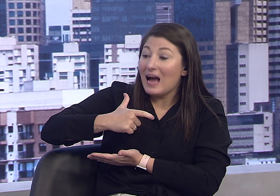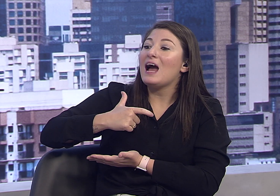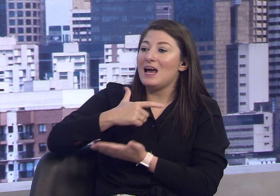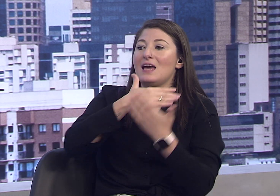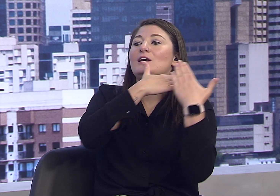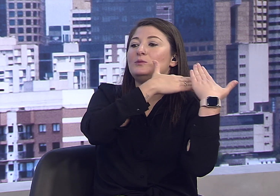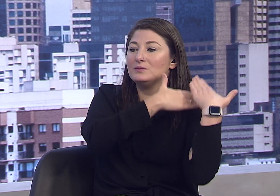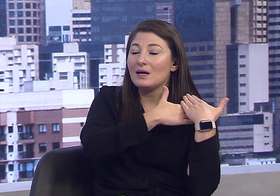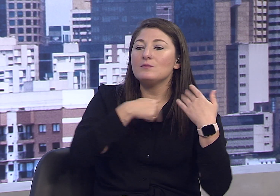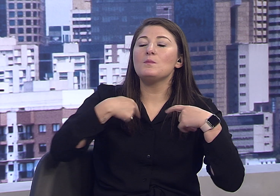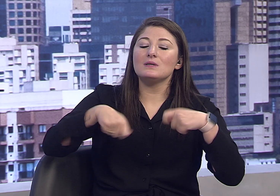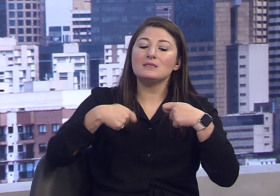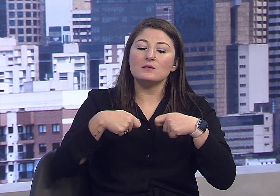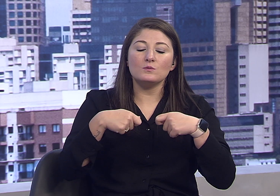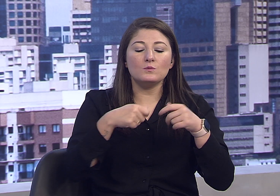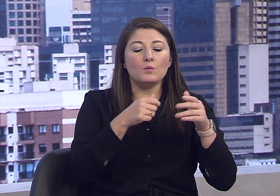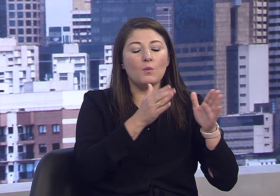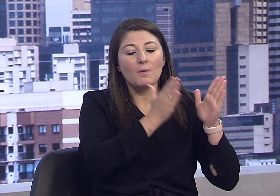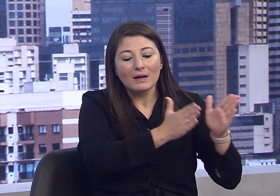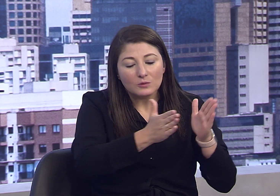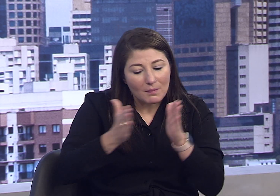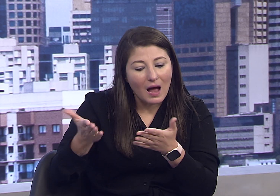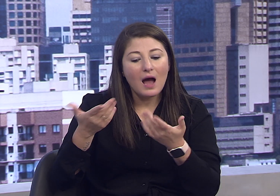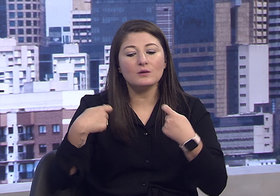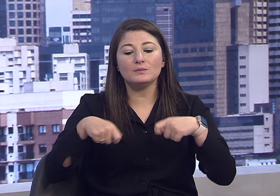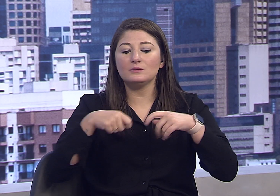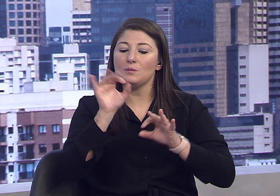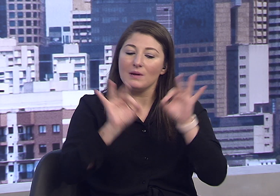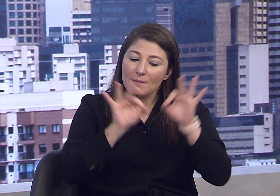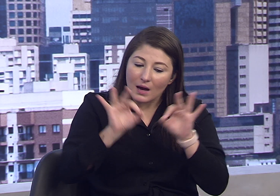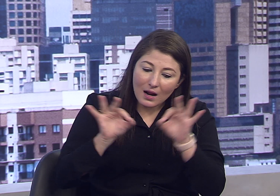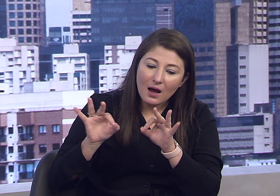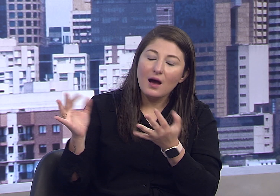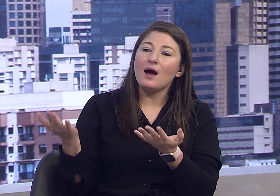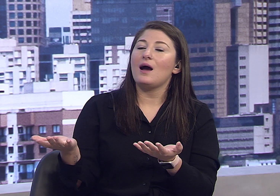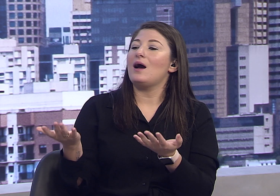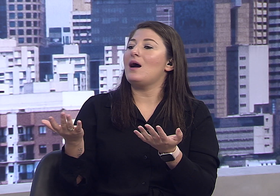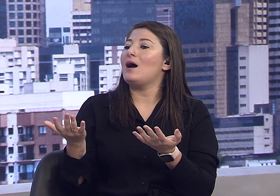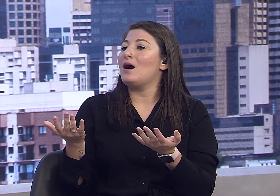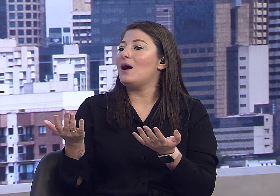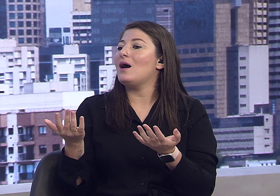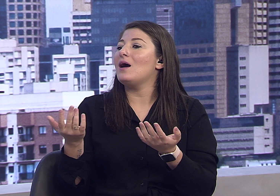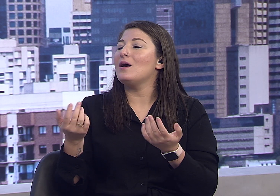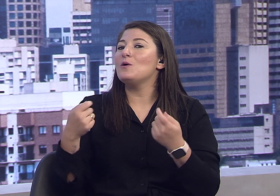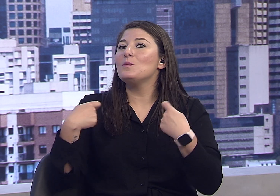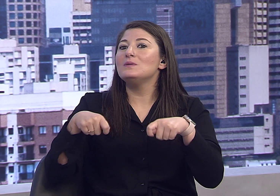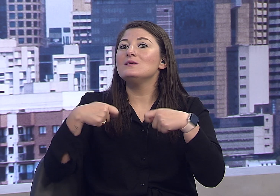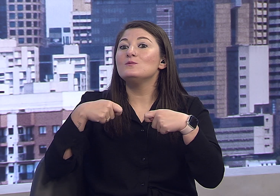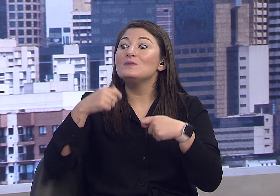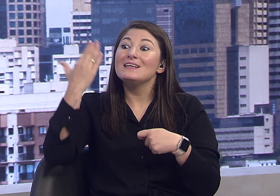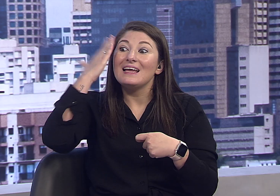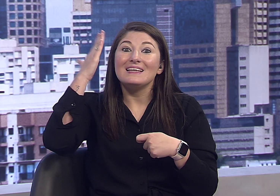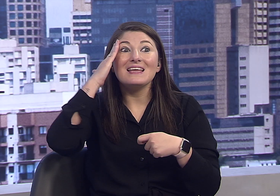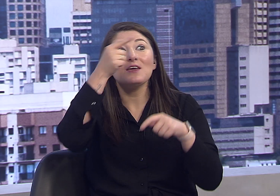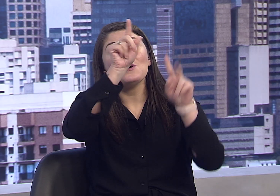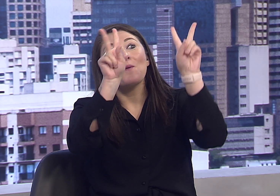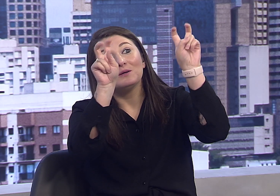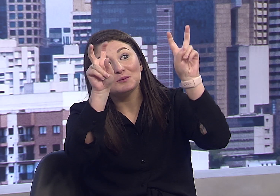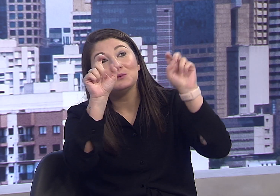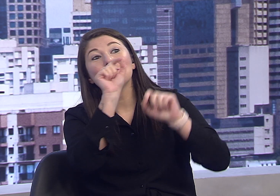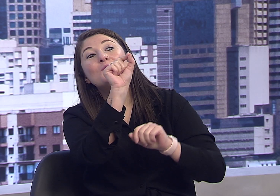desse conteúdo e eu passo para as pessoas da comunidade surda, né? Então, ser esse canal da comunicação requer um